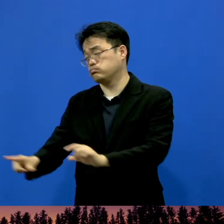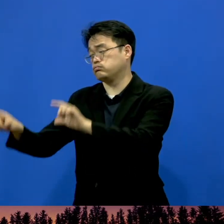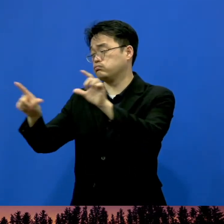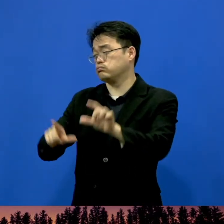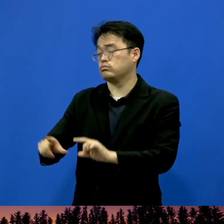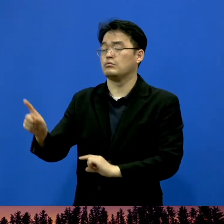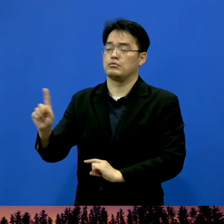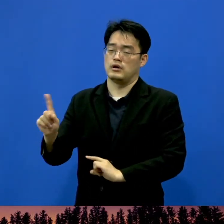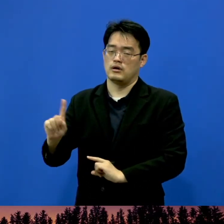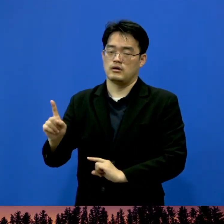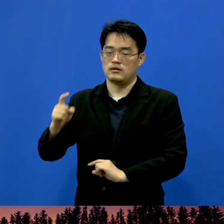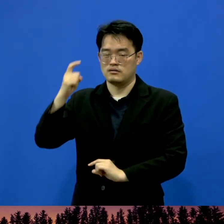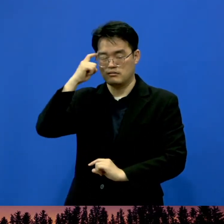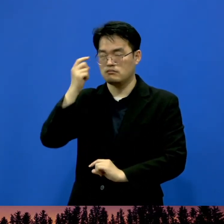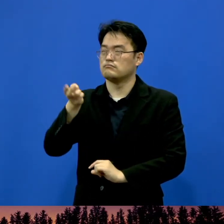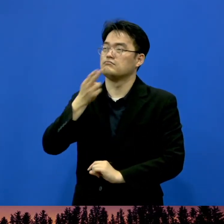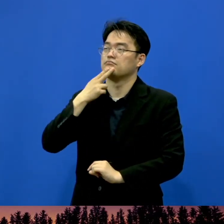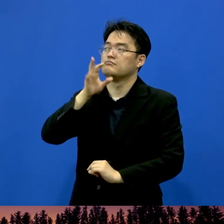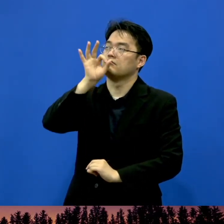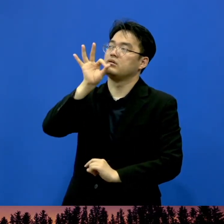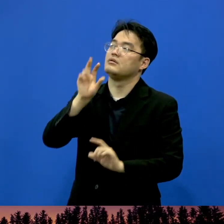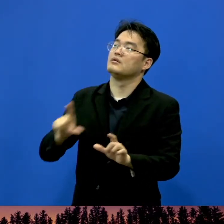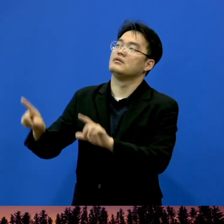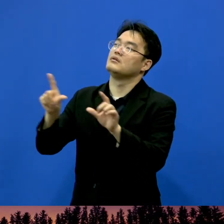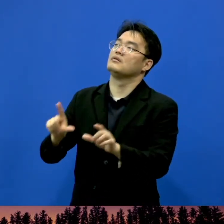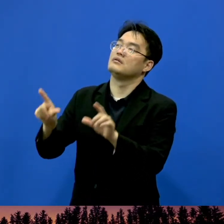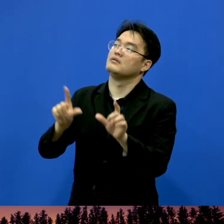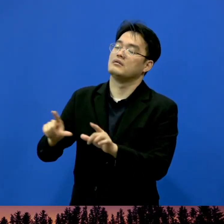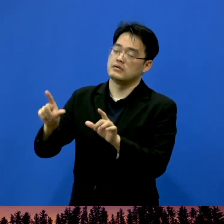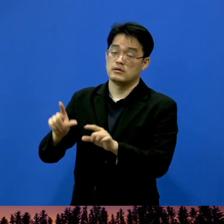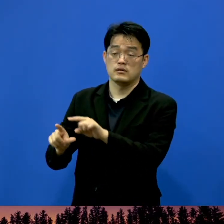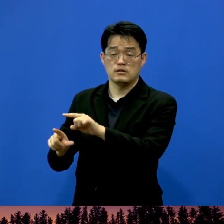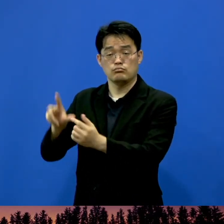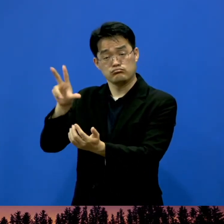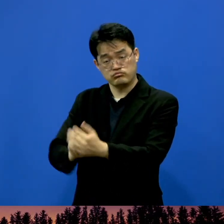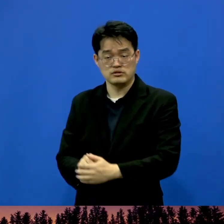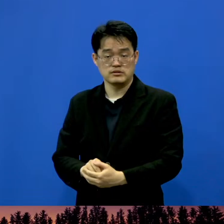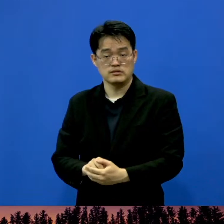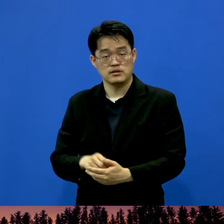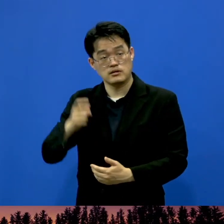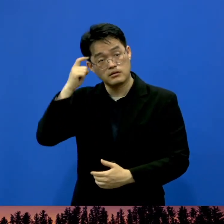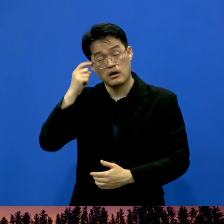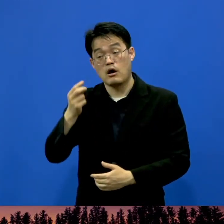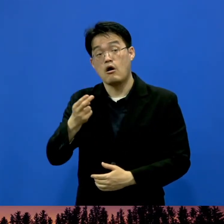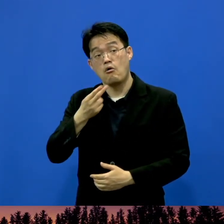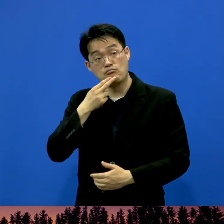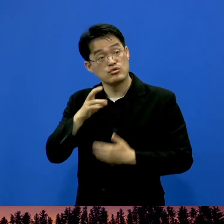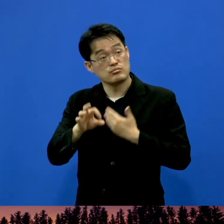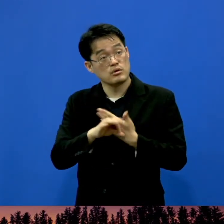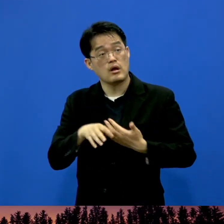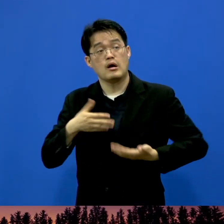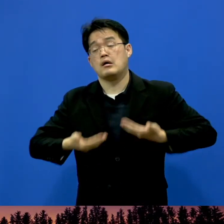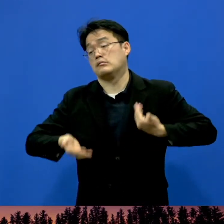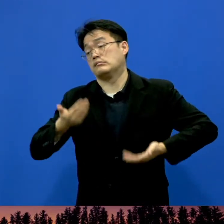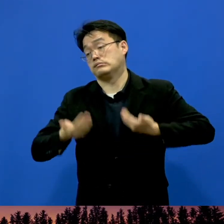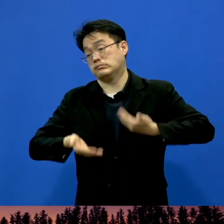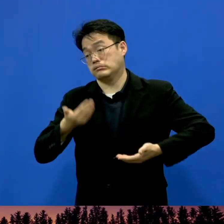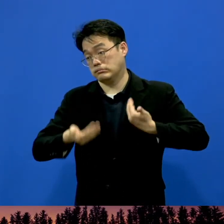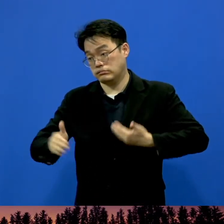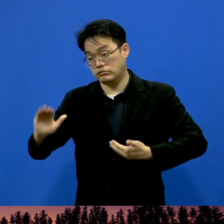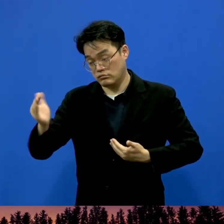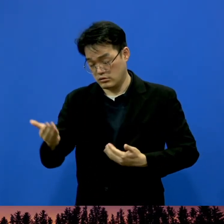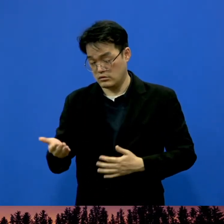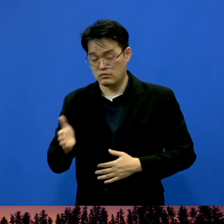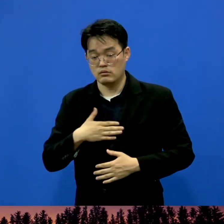생각 없이 살아. 그러니까 여러분 왜요? 그러니까 생각이 없으면 바쁘게 돼 있어요. 내 몸을 어디로 누가 어떻게 데려갈지 모르는 겁니다.